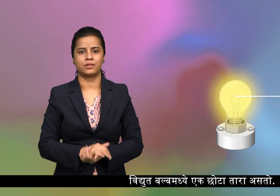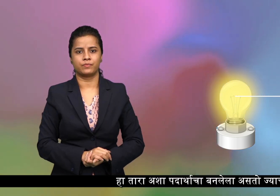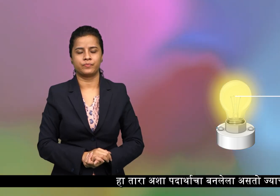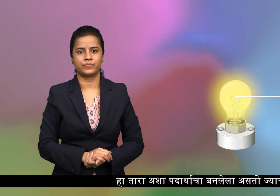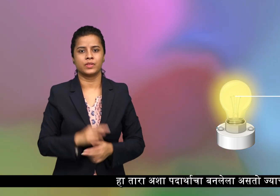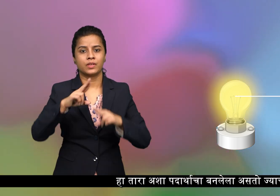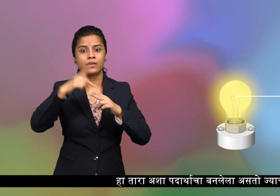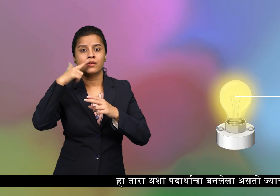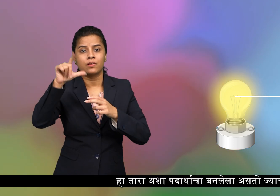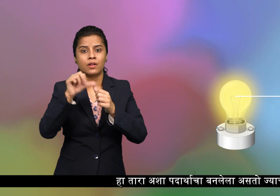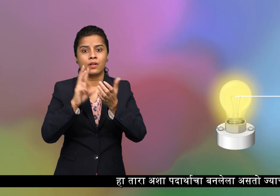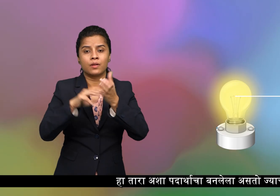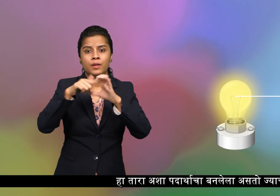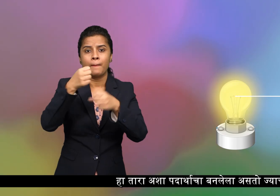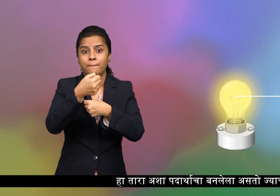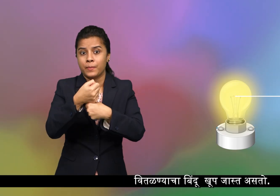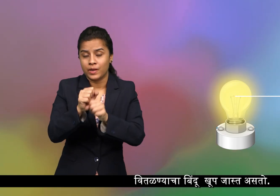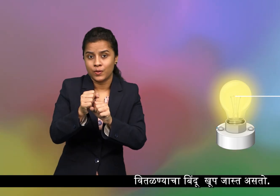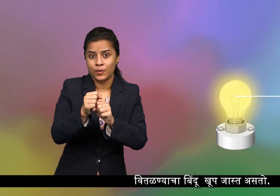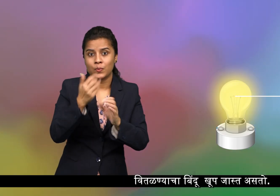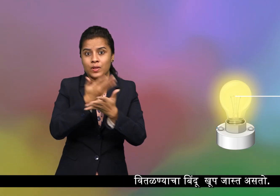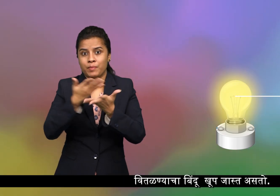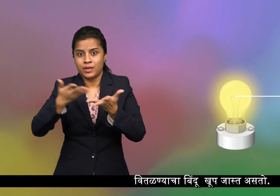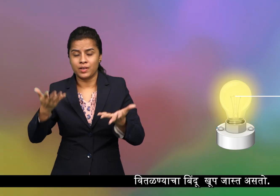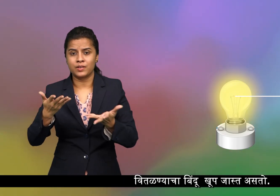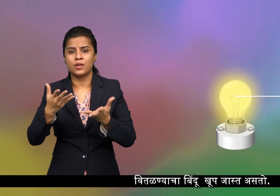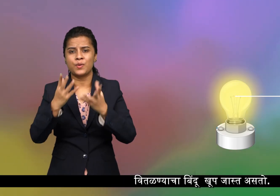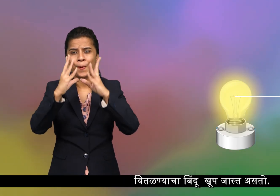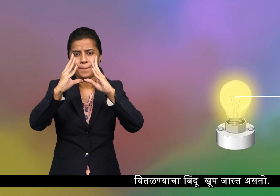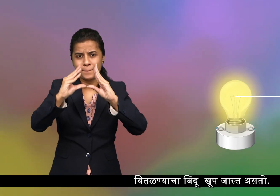हा तारा अशा पदार्थांचा बनलेला असतो ज्याचा वितळण्याचा बिंदू खूप जास्त असतो.